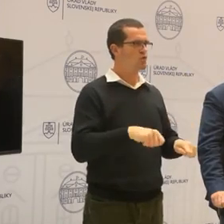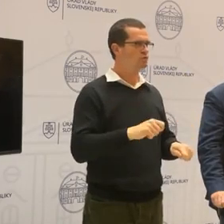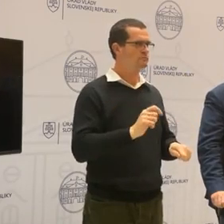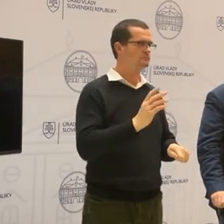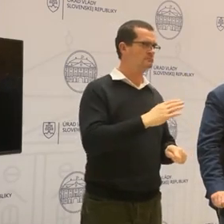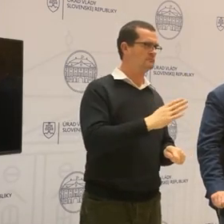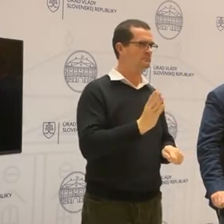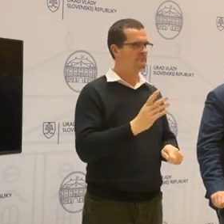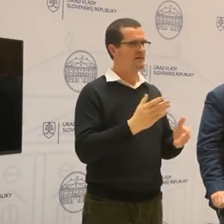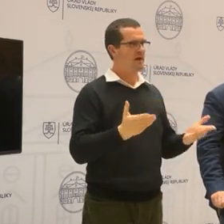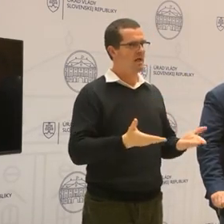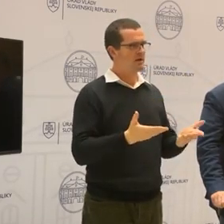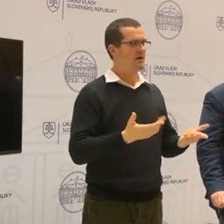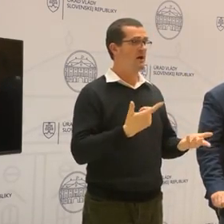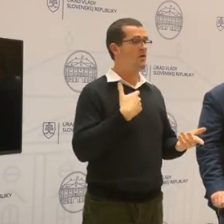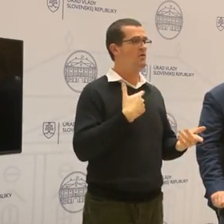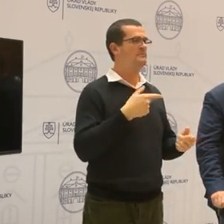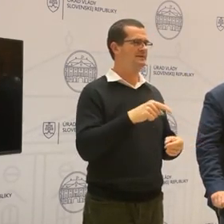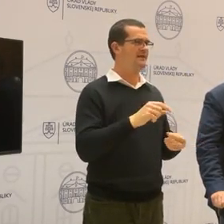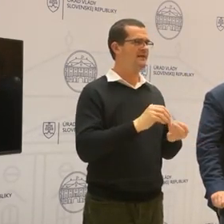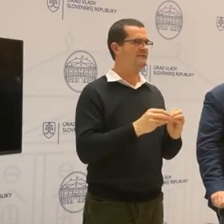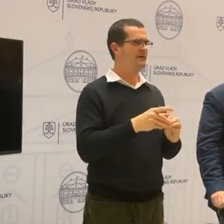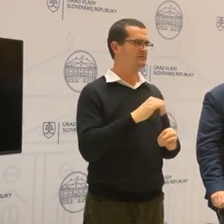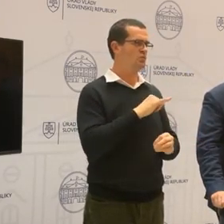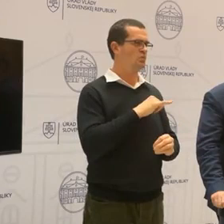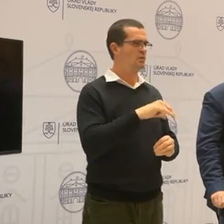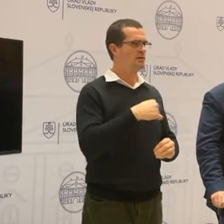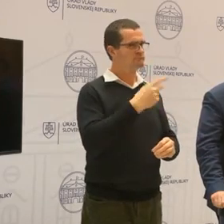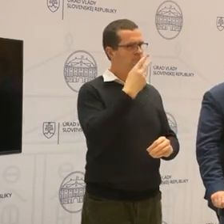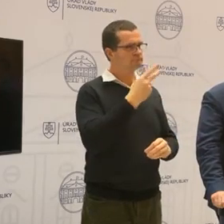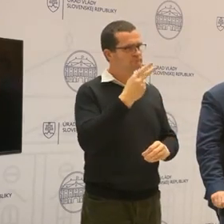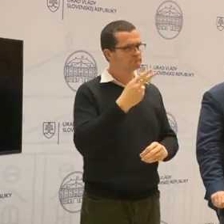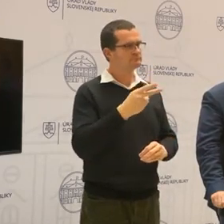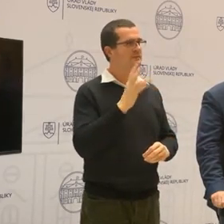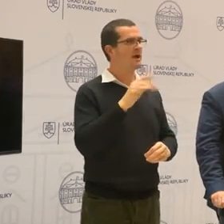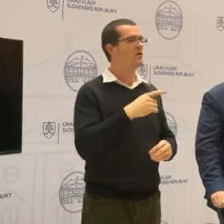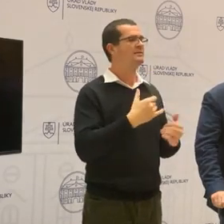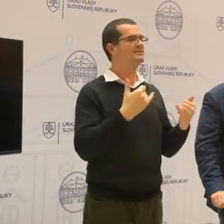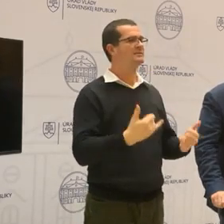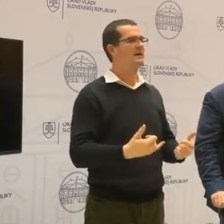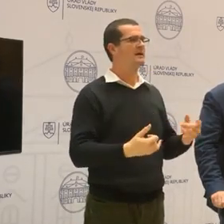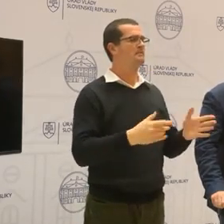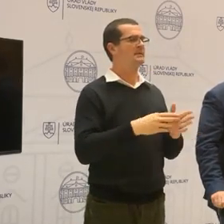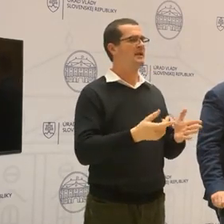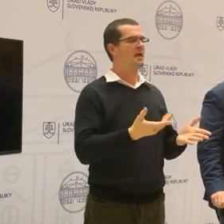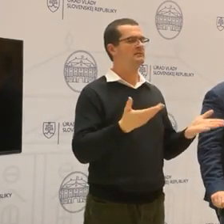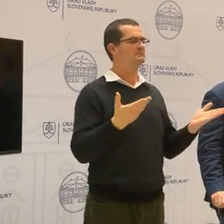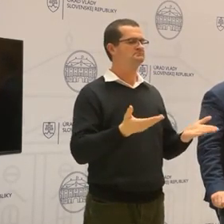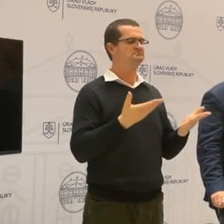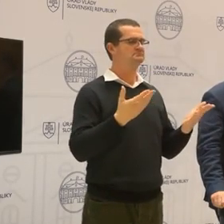či to vieme nejako ľuďom uľahčiť. Skôr takéto veci si všímam než to, že či aktuálne, ako príklad vám